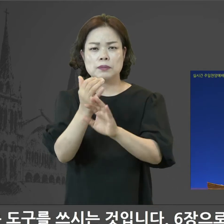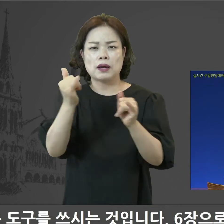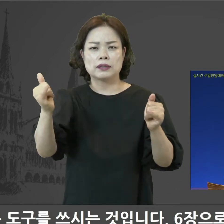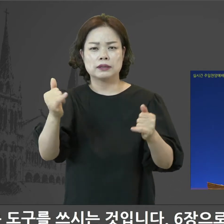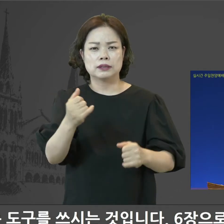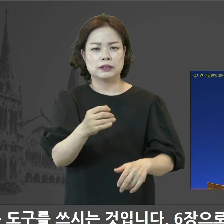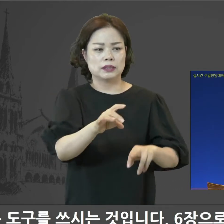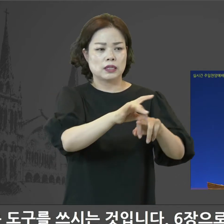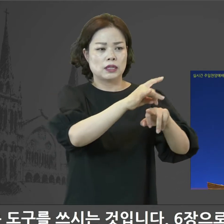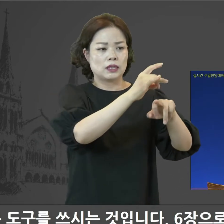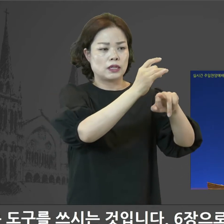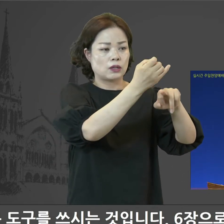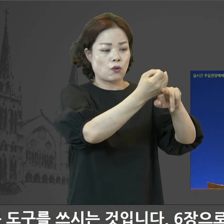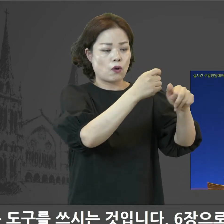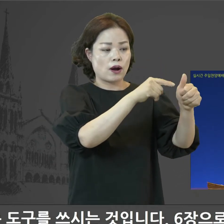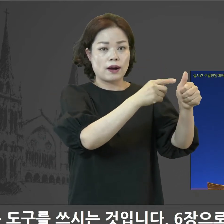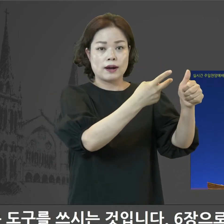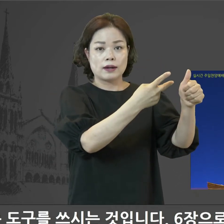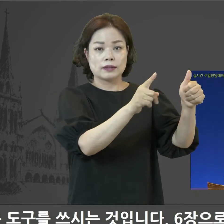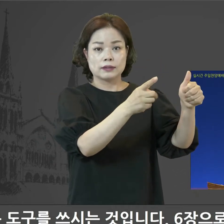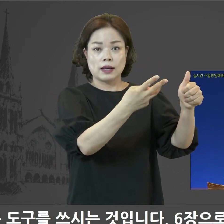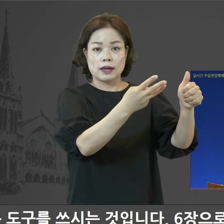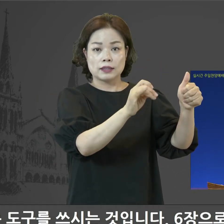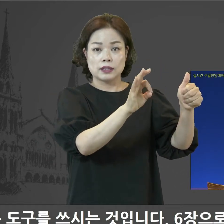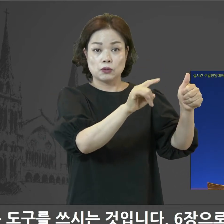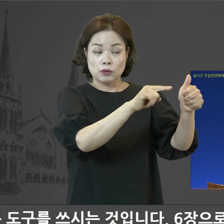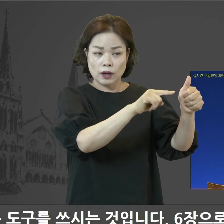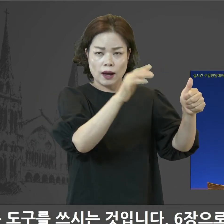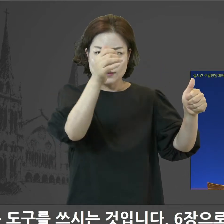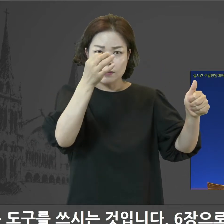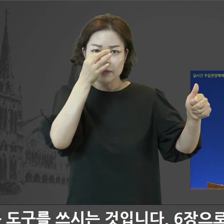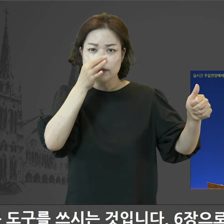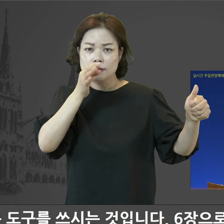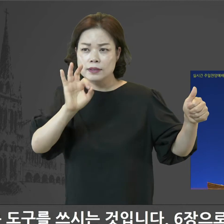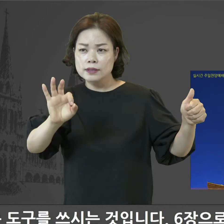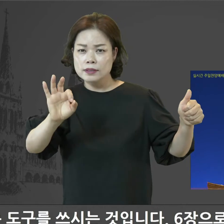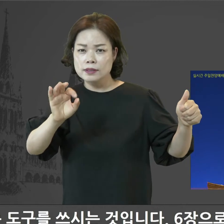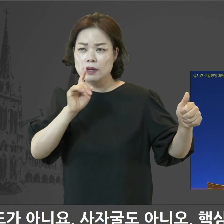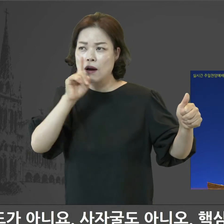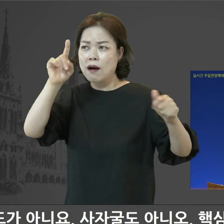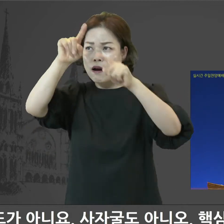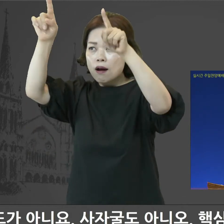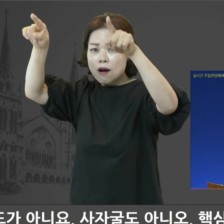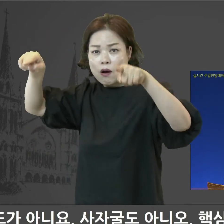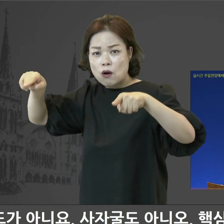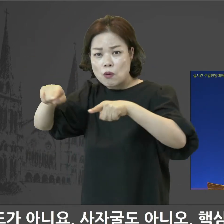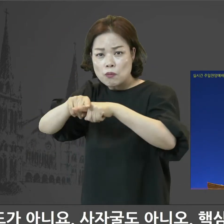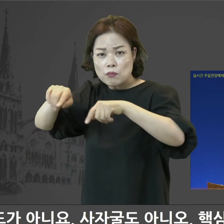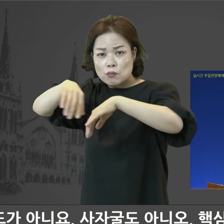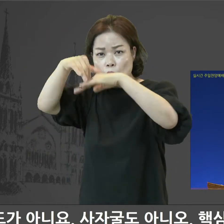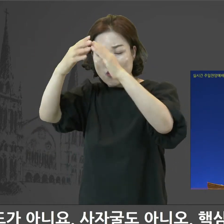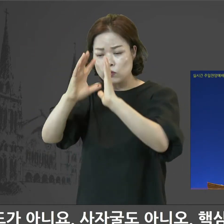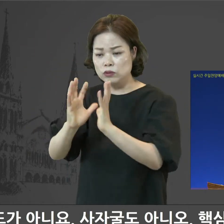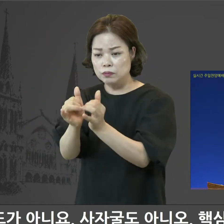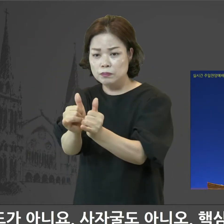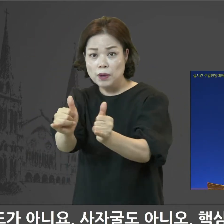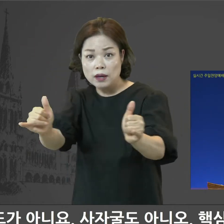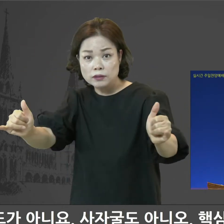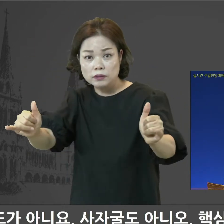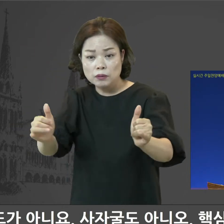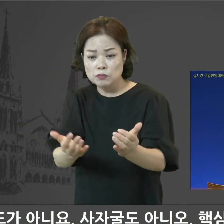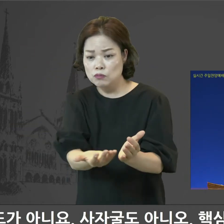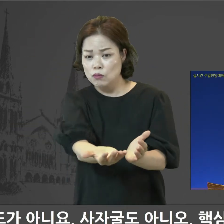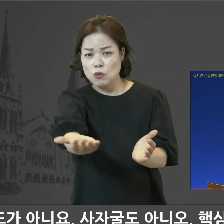다리오 왕이 그 일을 계기로 하나님을 인정하고 조서를 내려서 관할 아래에 있는 모든 백성들이 전부가